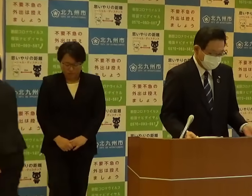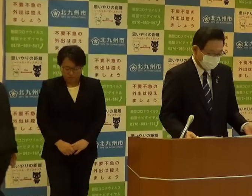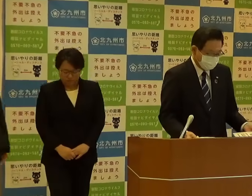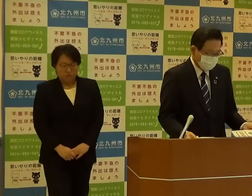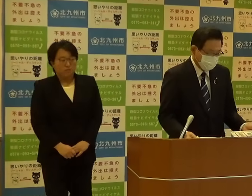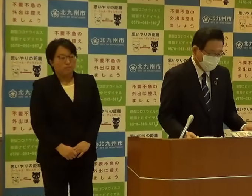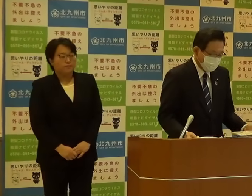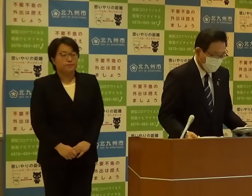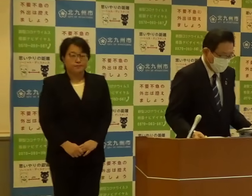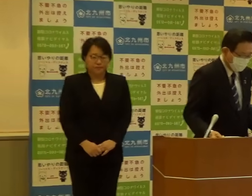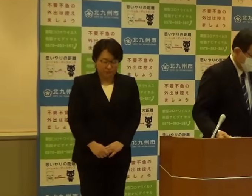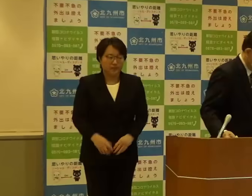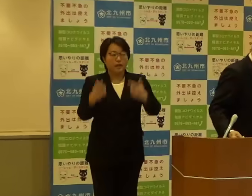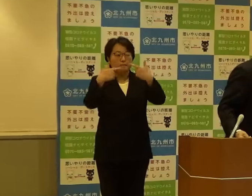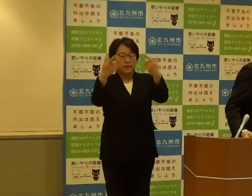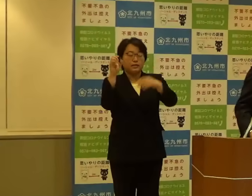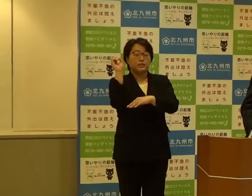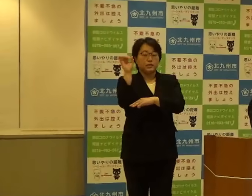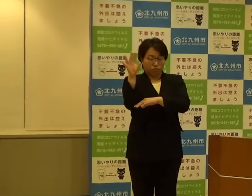幹事社の毎日新聞です。